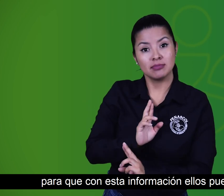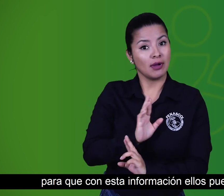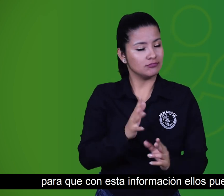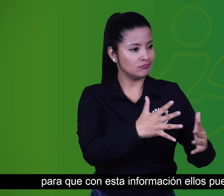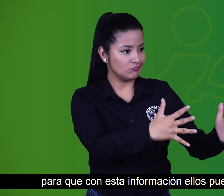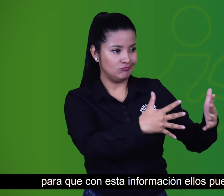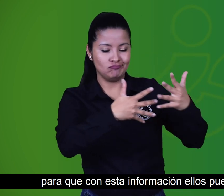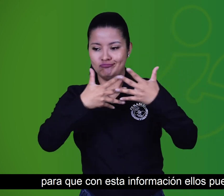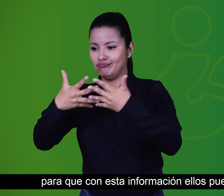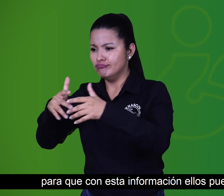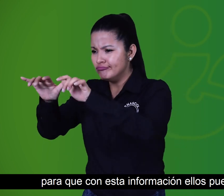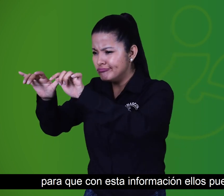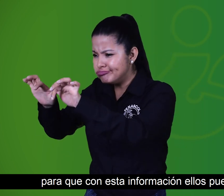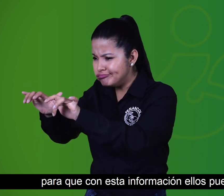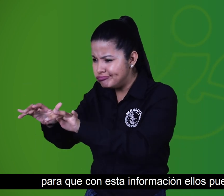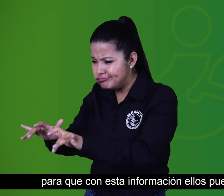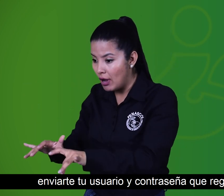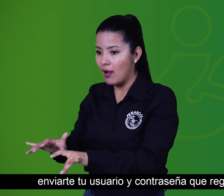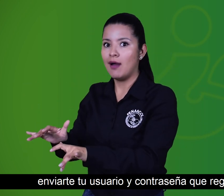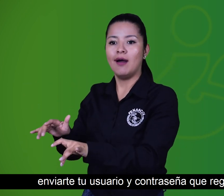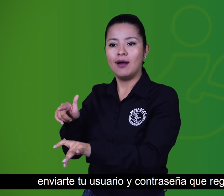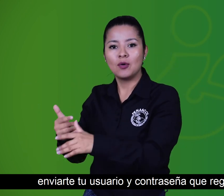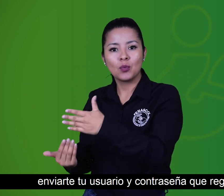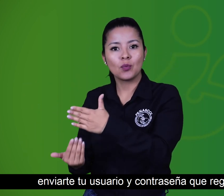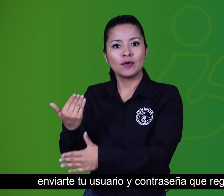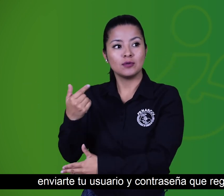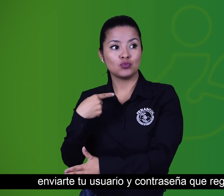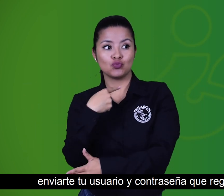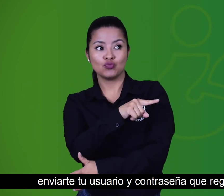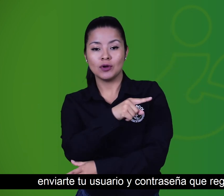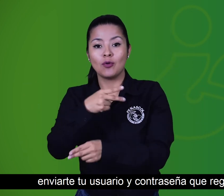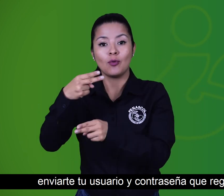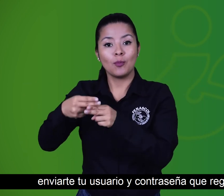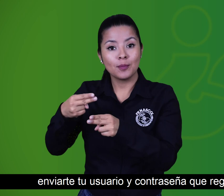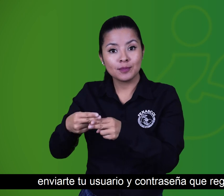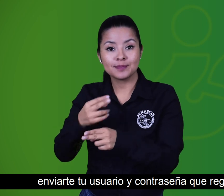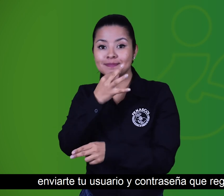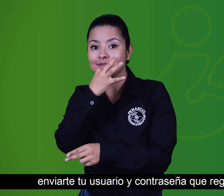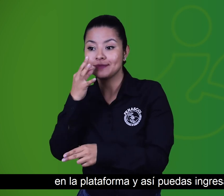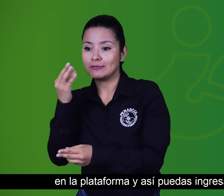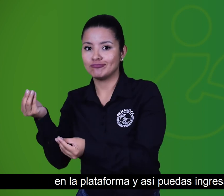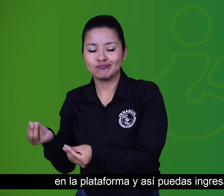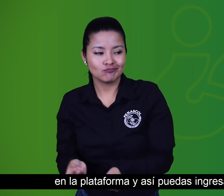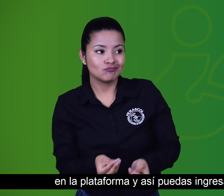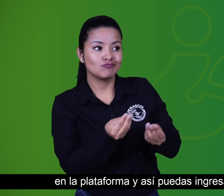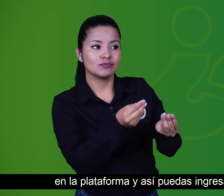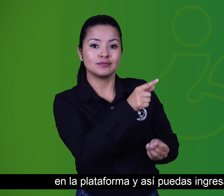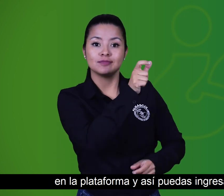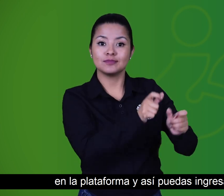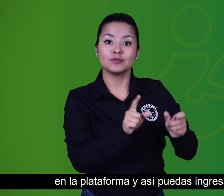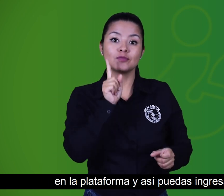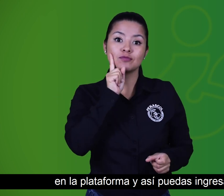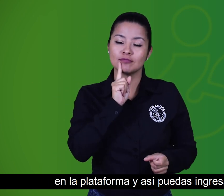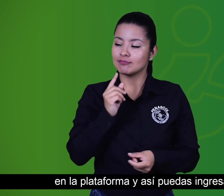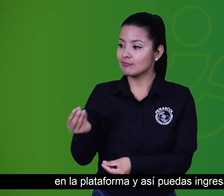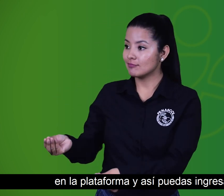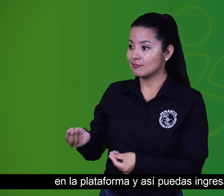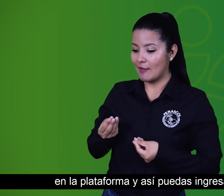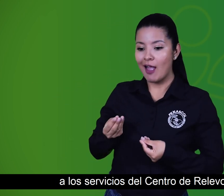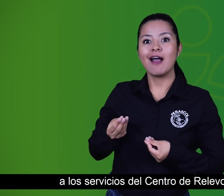con esta información ellos puedan enviarte tu usuario y contraseña que registren en la plataforma y así puedas ingresar a